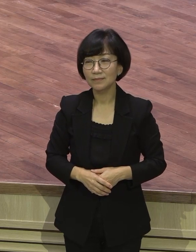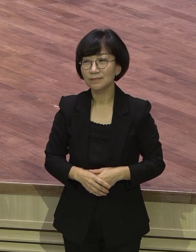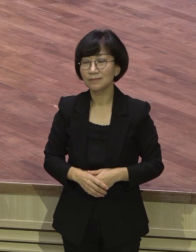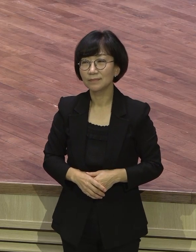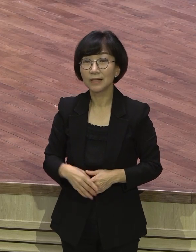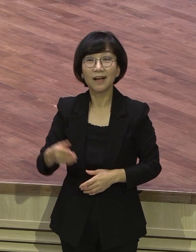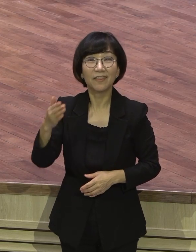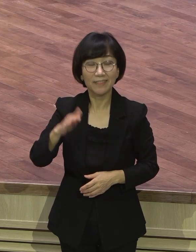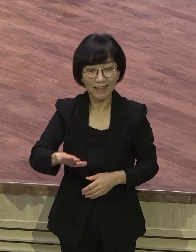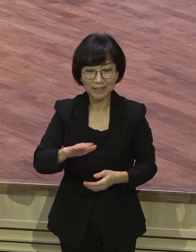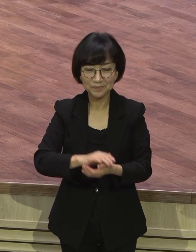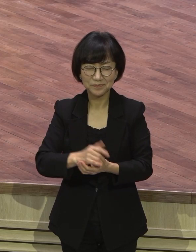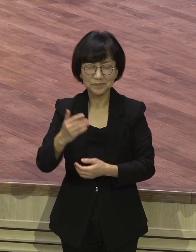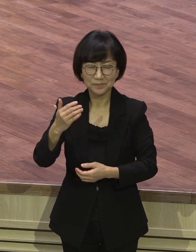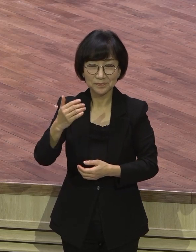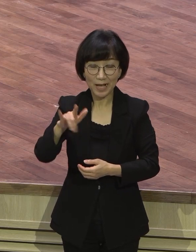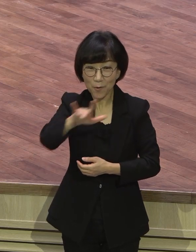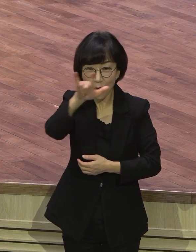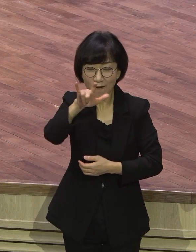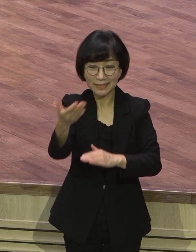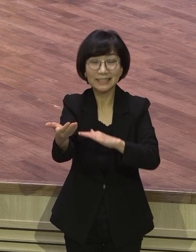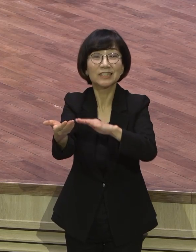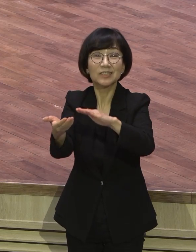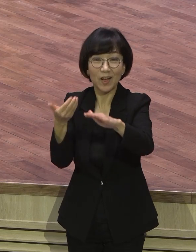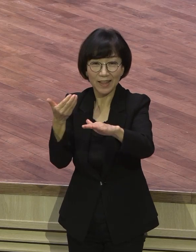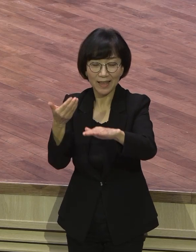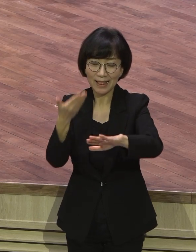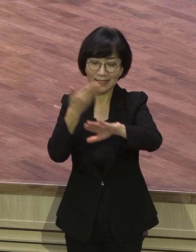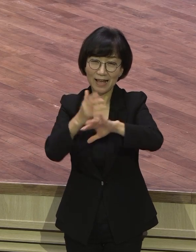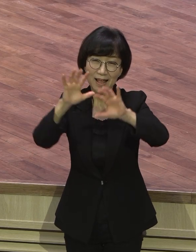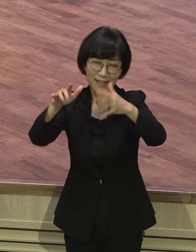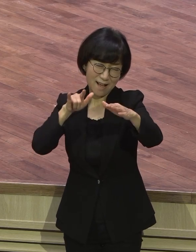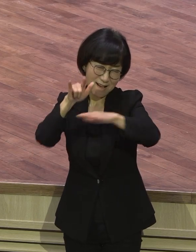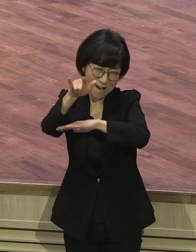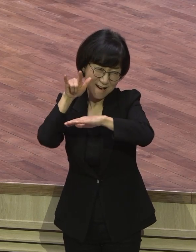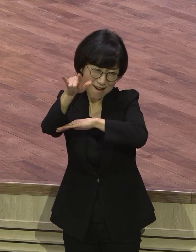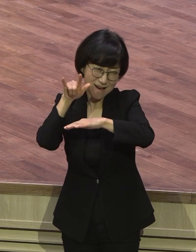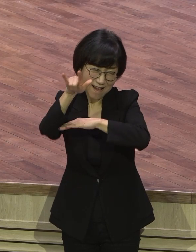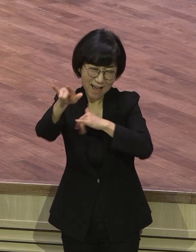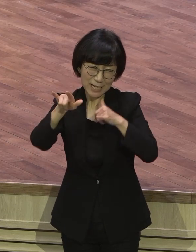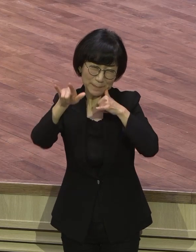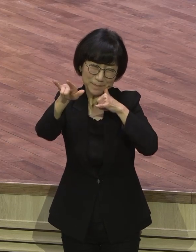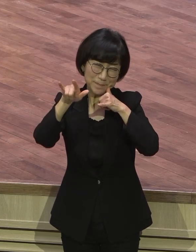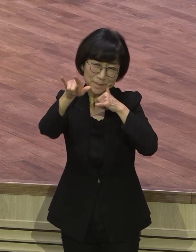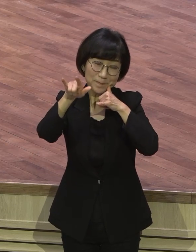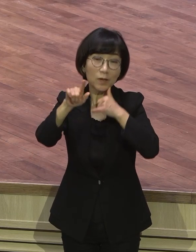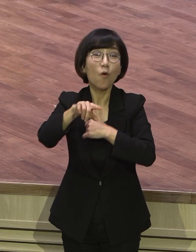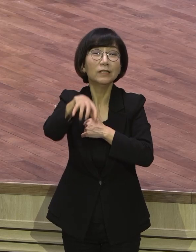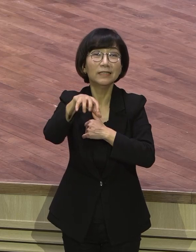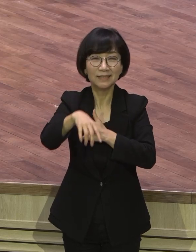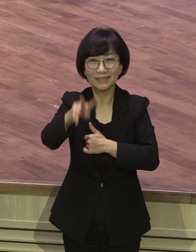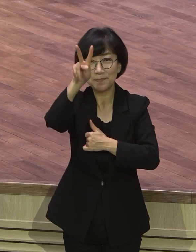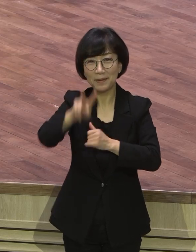사태 이전에 우리나라 국민이 해외 유행을 가장 많이 갔던 나라 중에 하나가 베트남이에요